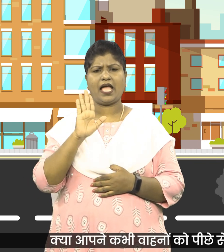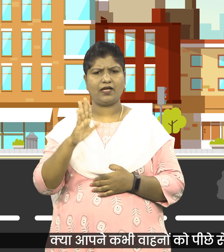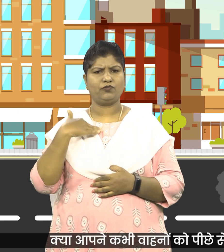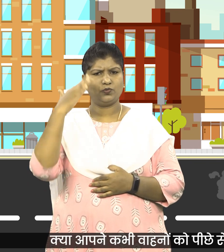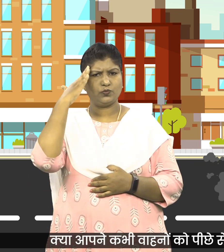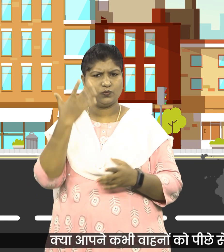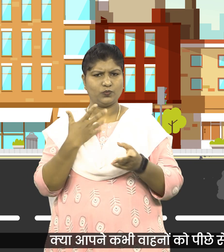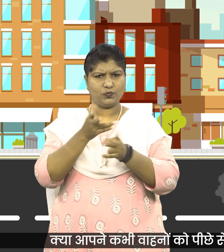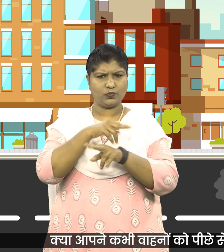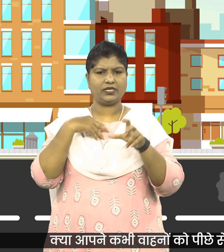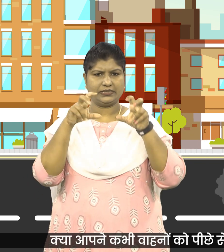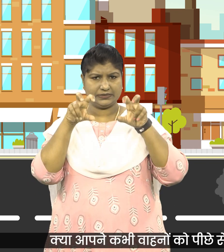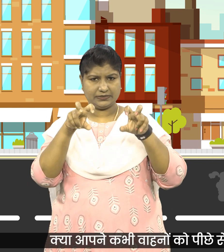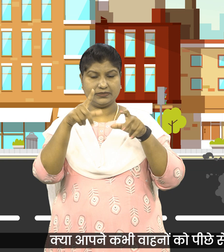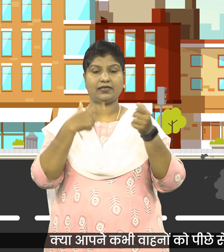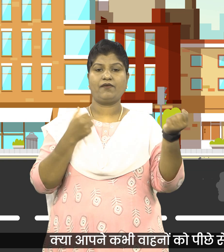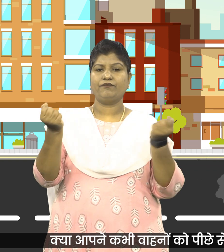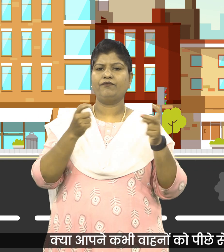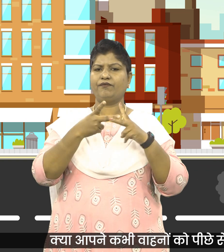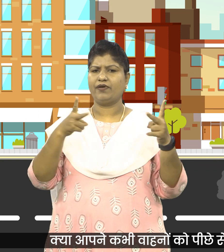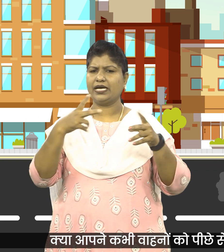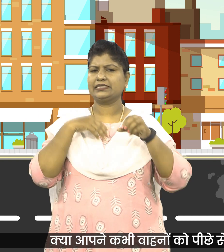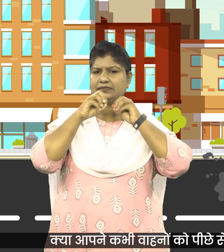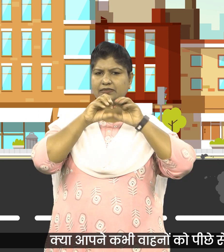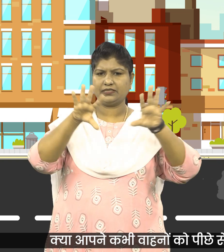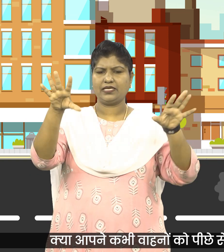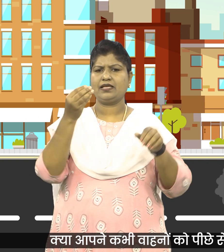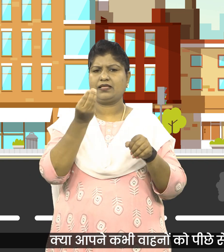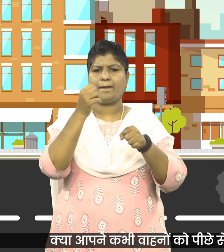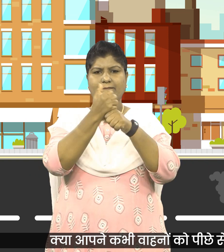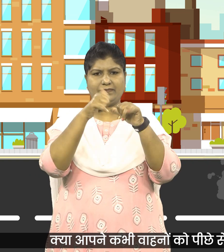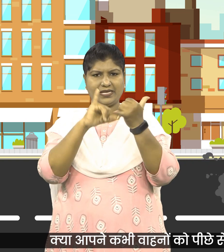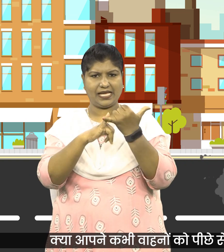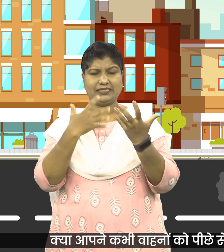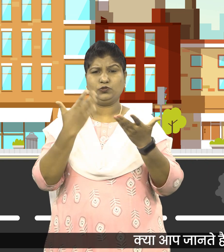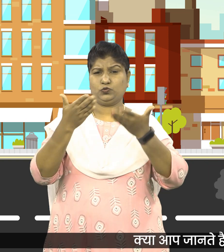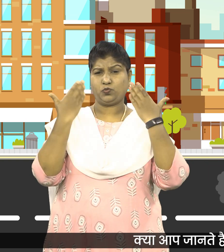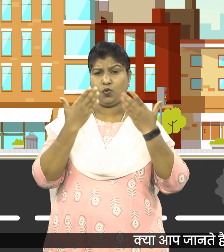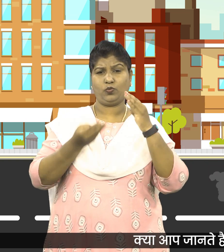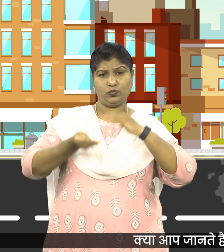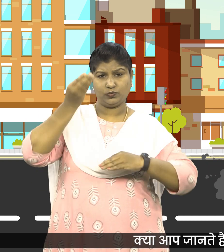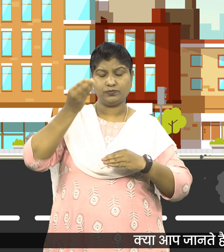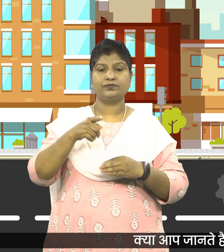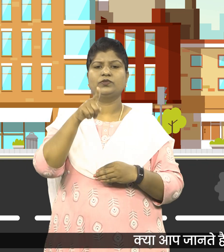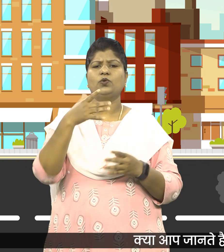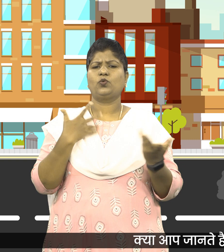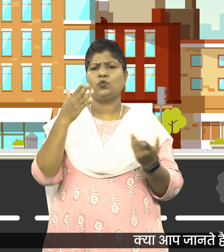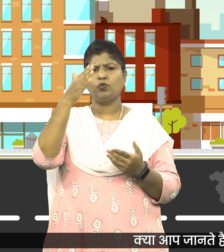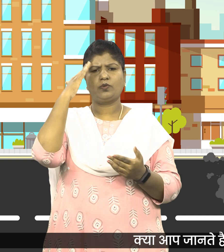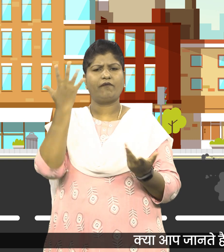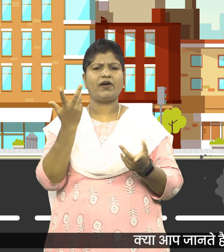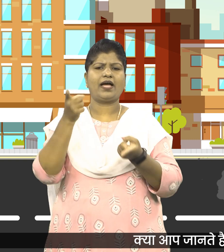क्या आपने कभी वाहनों को पीछे से कुछ गैस और धुआं छोड़ते हुए देखा है? क्या आप जानते